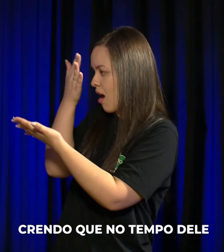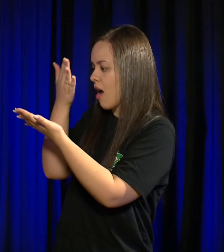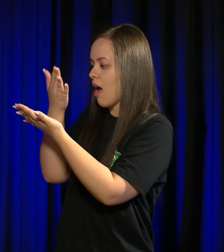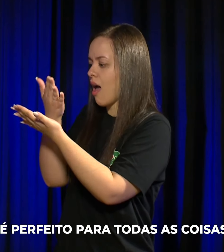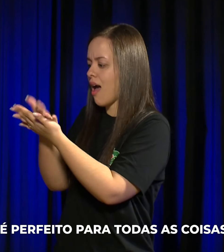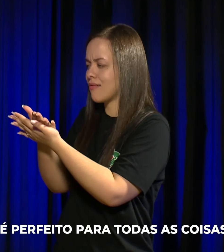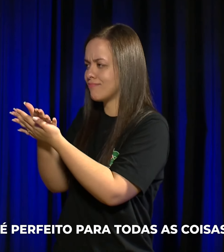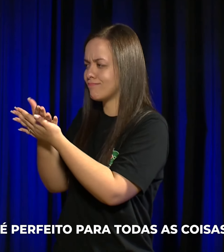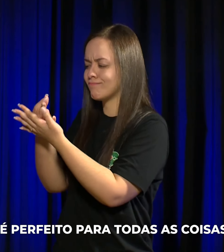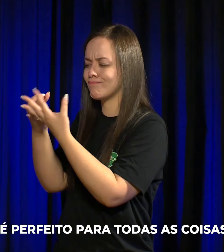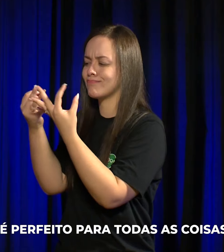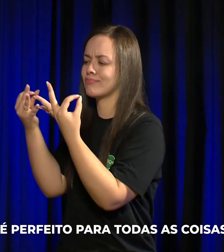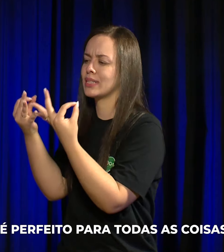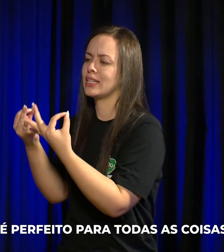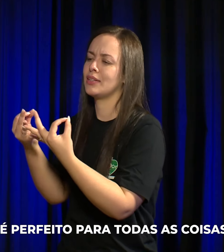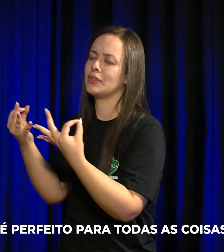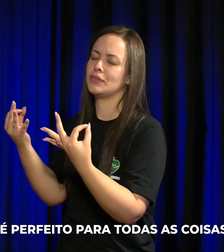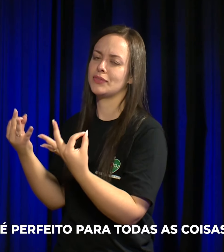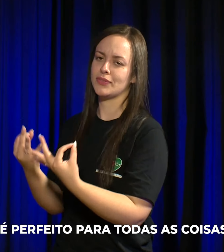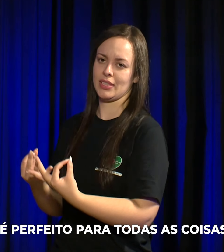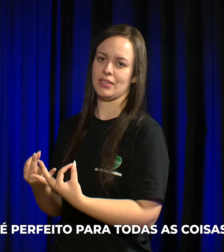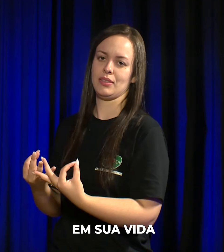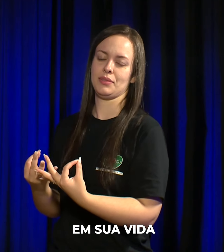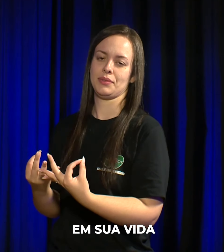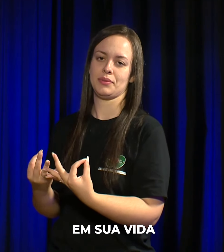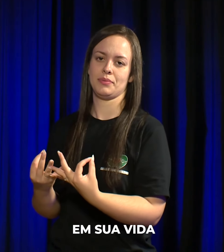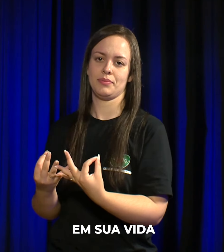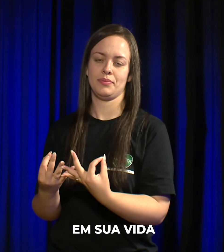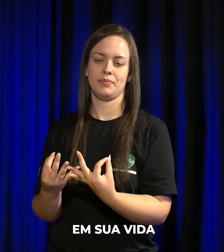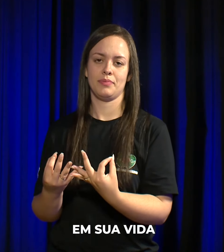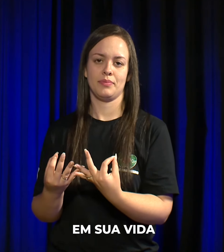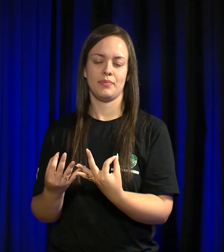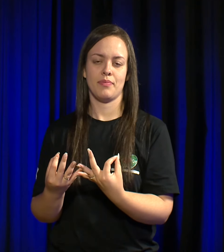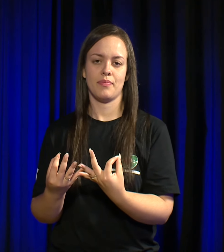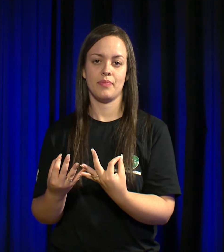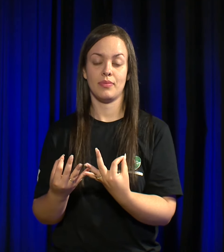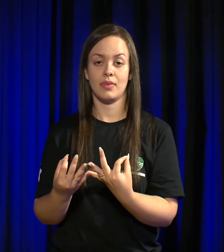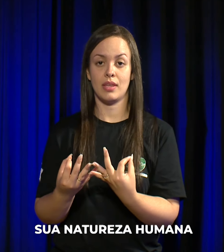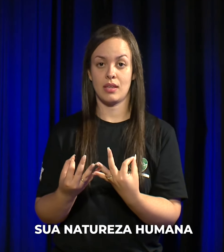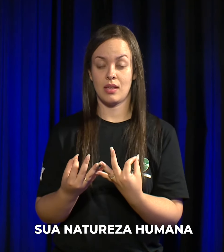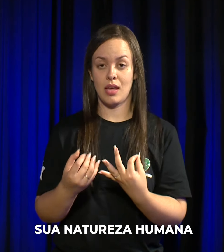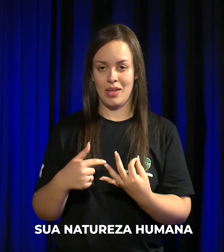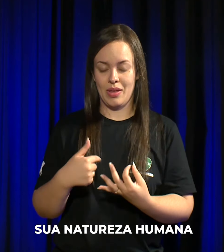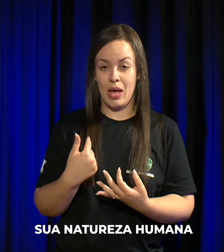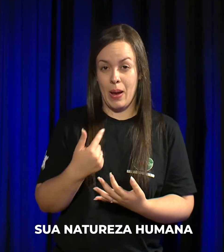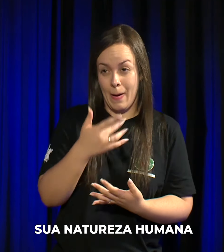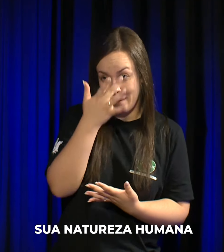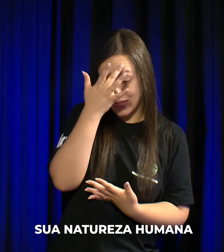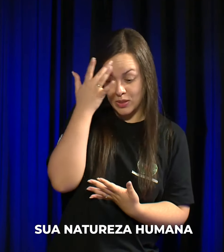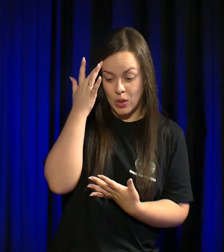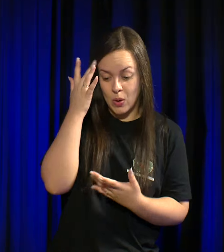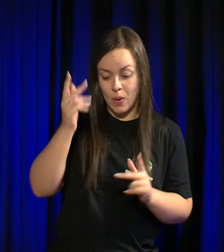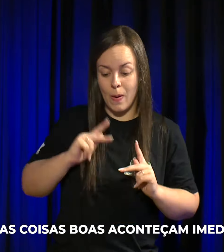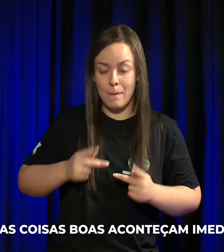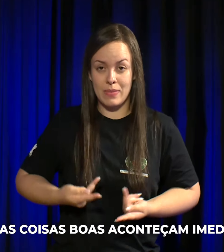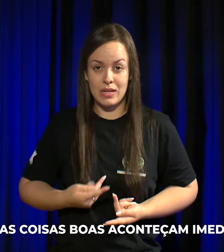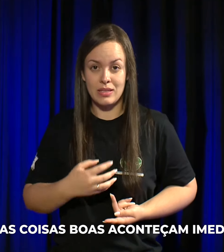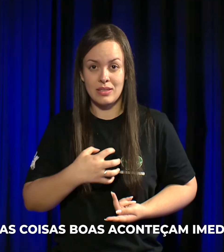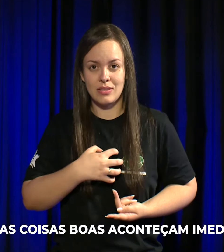é perfeito para todas as coisas em sua vida. Sua natureza humana quer que as coisas